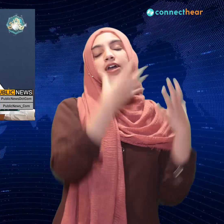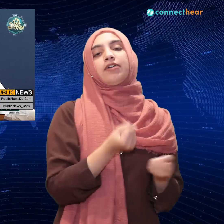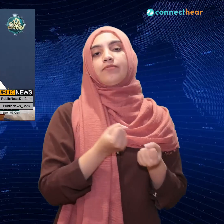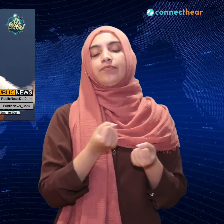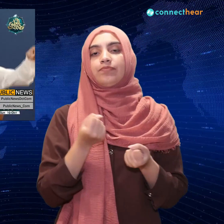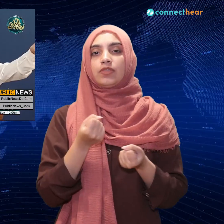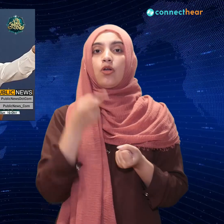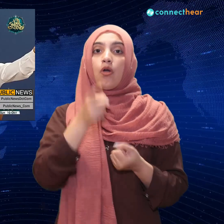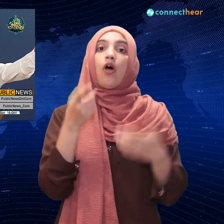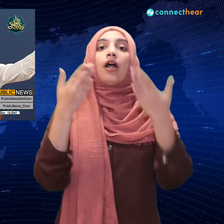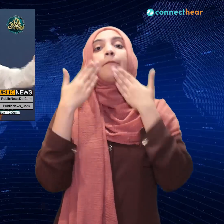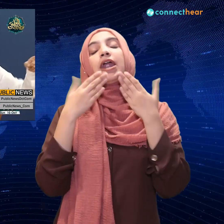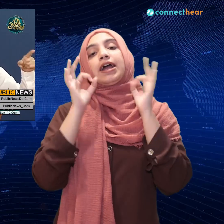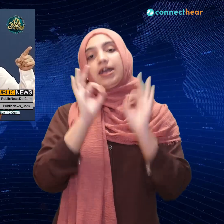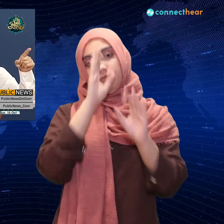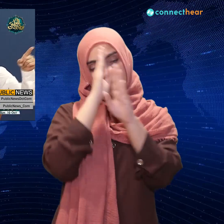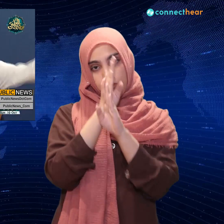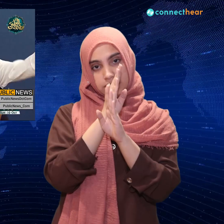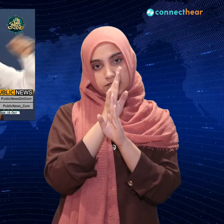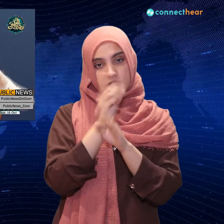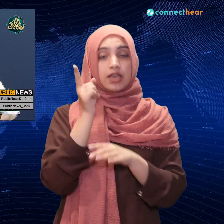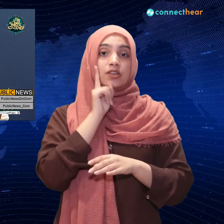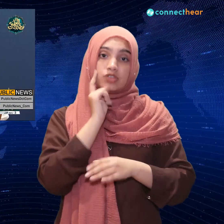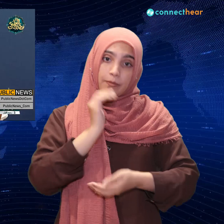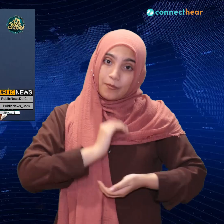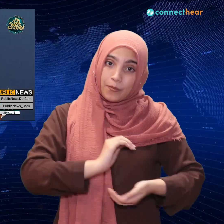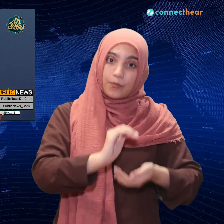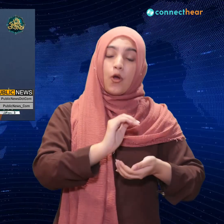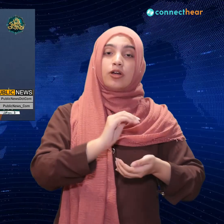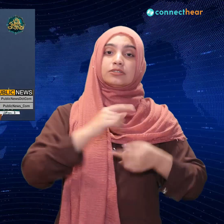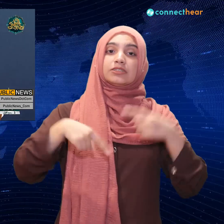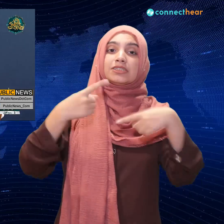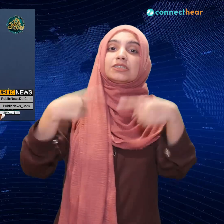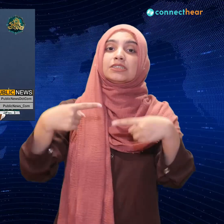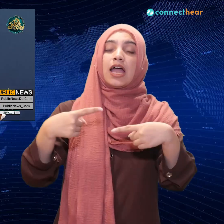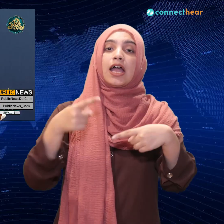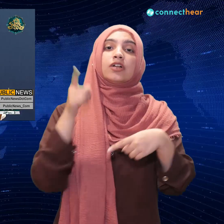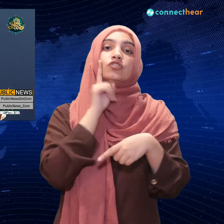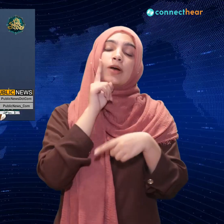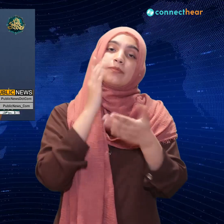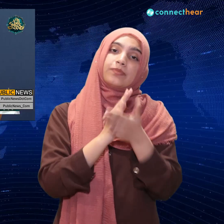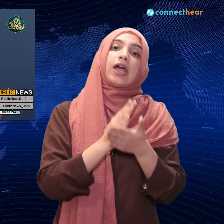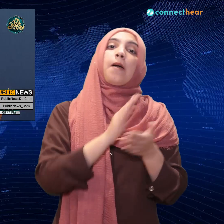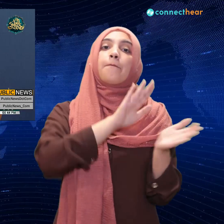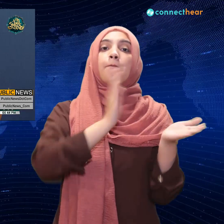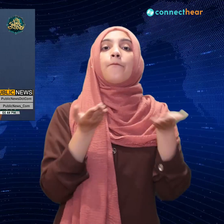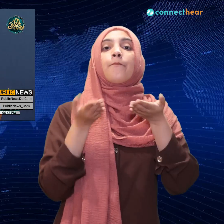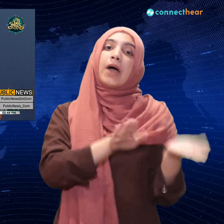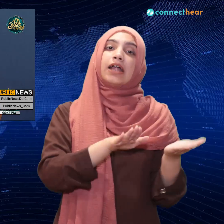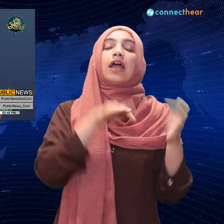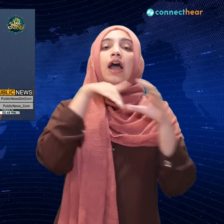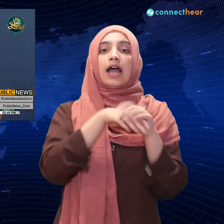جب سے آپ پیدا ہوئے جب تک قبر میں نہیں جاتے تعلیم حاصل کرو، تعلیم کے پیچھے جاؤ. ایک لوگوں کے